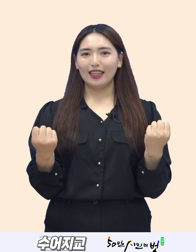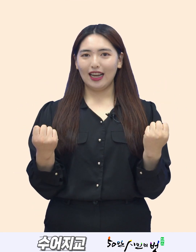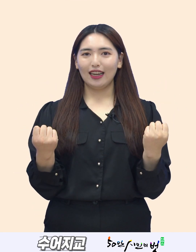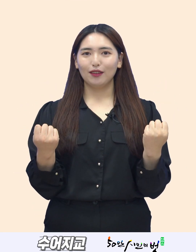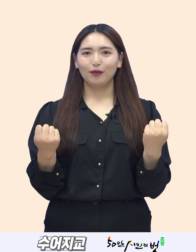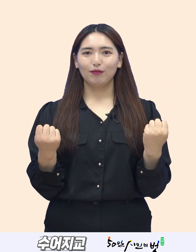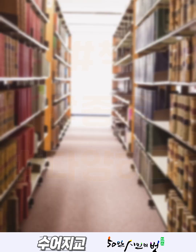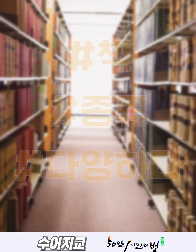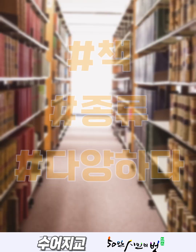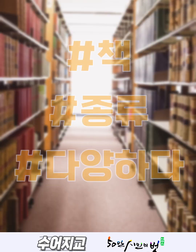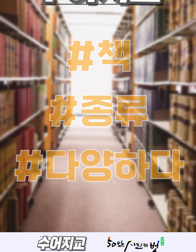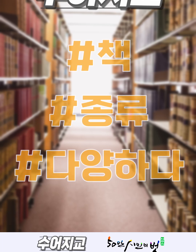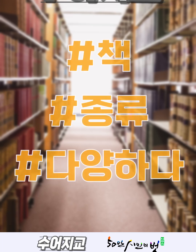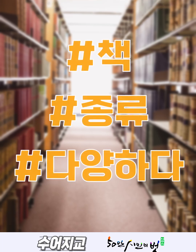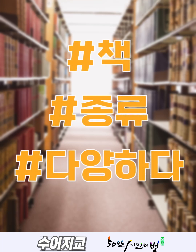다양하다,